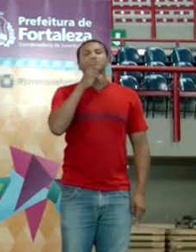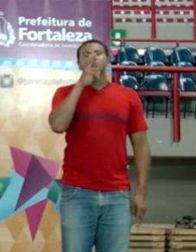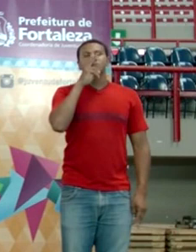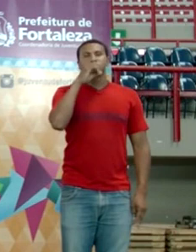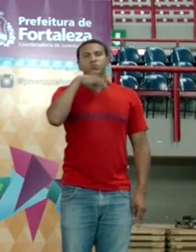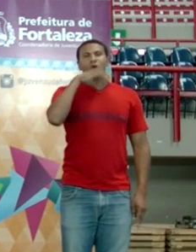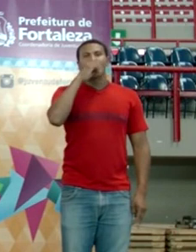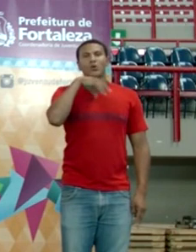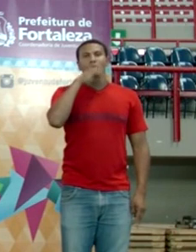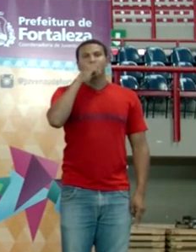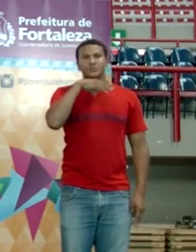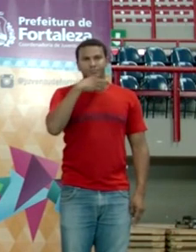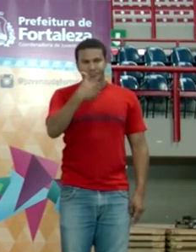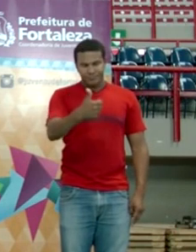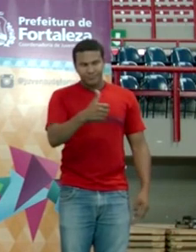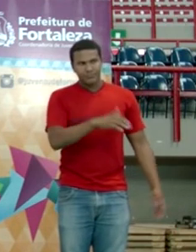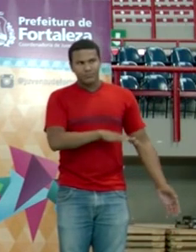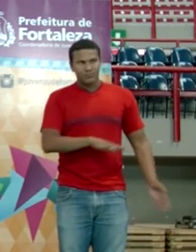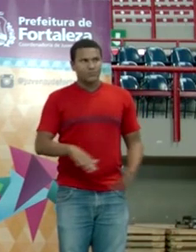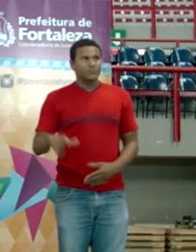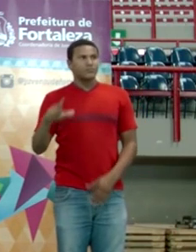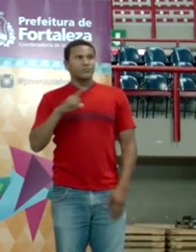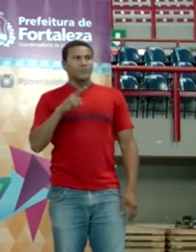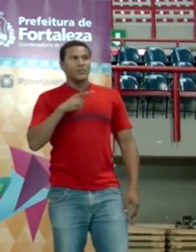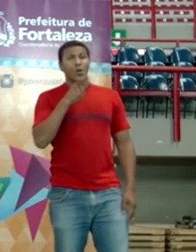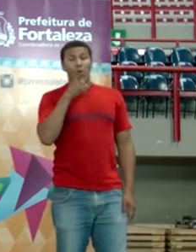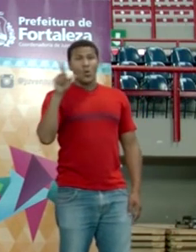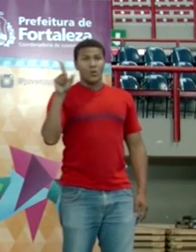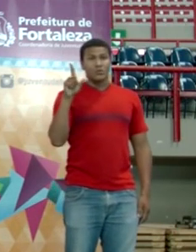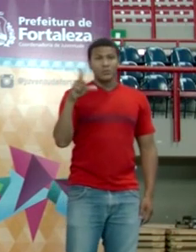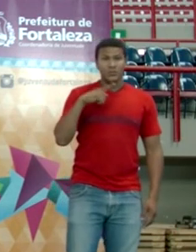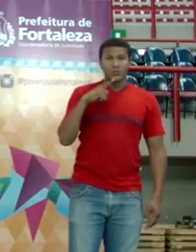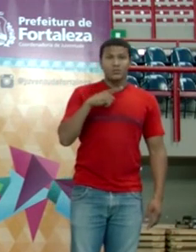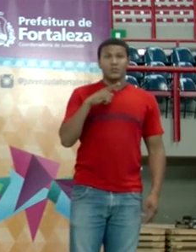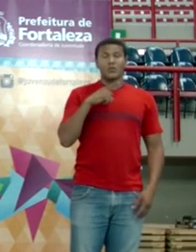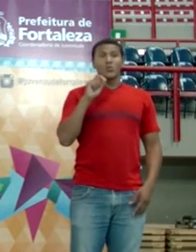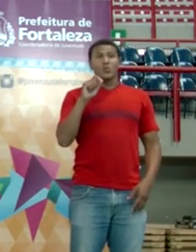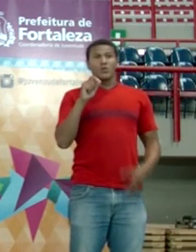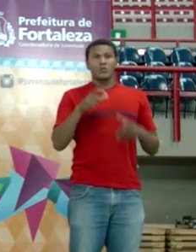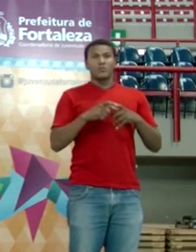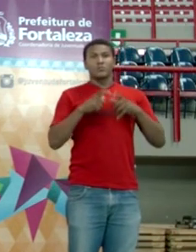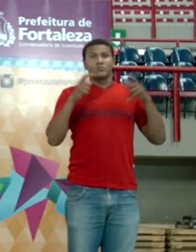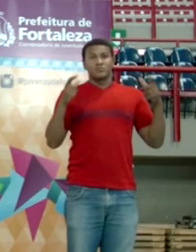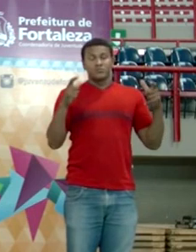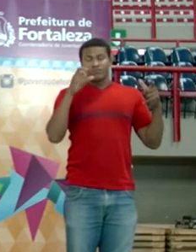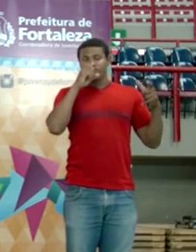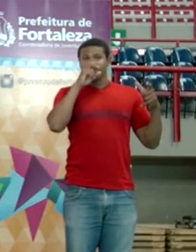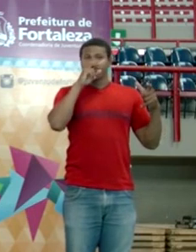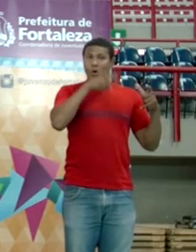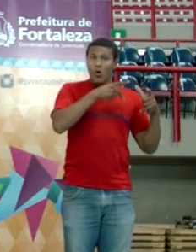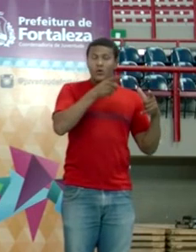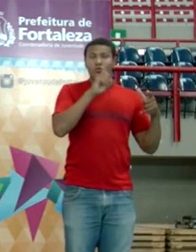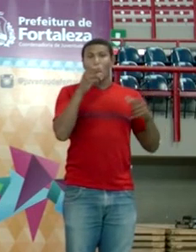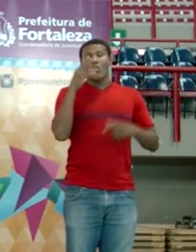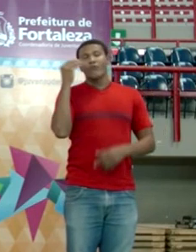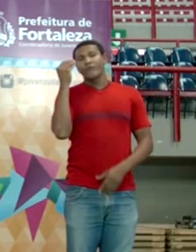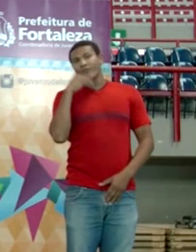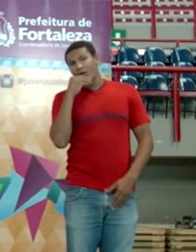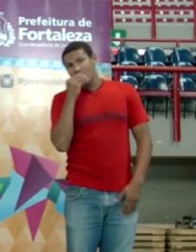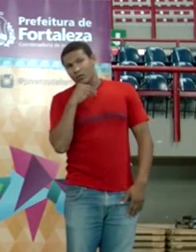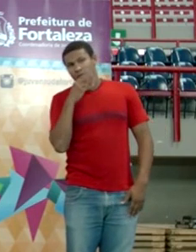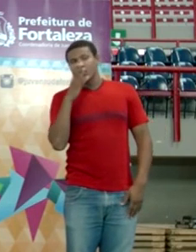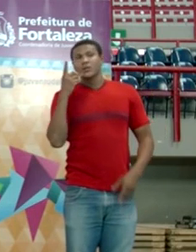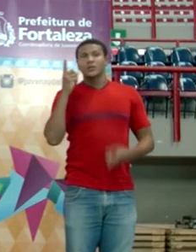bem? A outra é a intensidade, né? Que tem a ver com a amplitude. Ou o som é mais forte ou o som é mais fraco. Tem a ver também com a